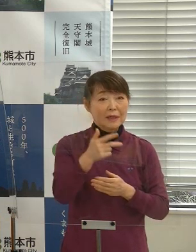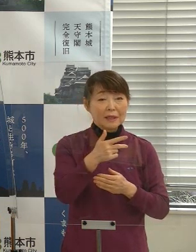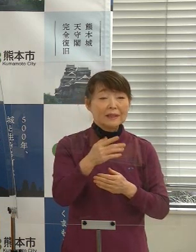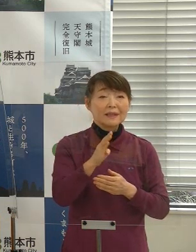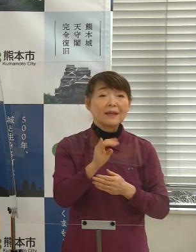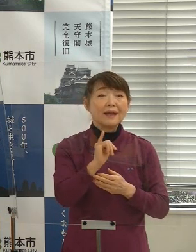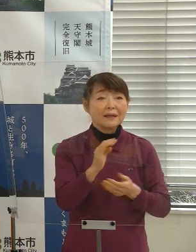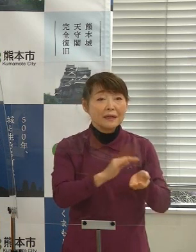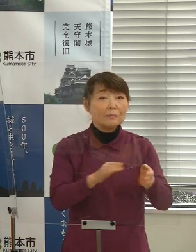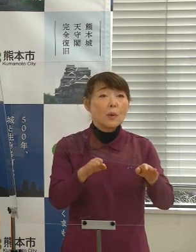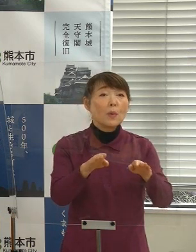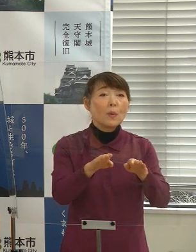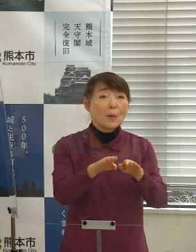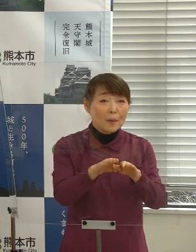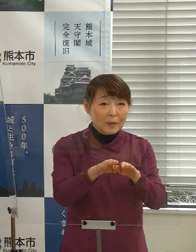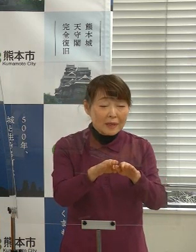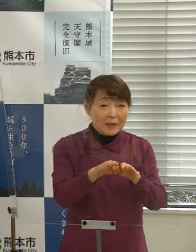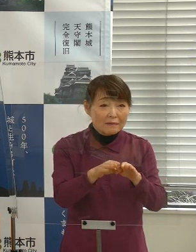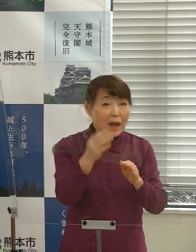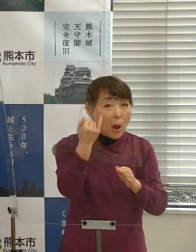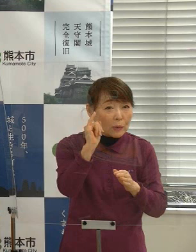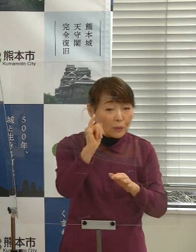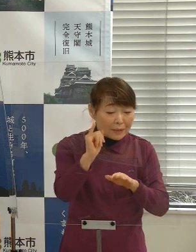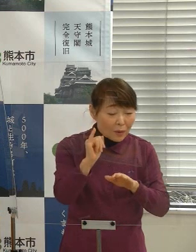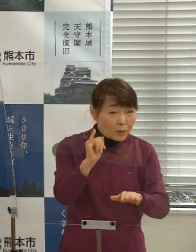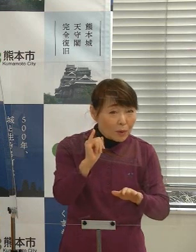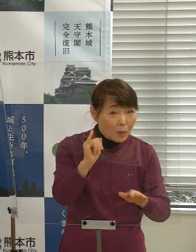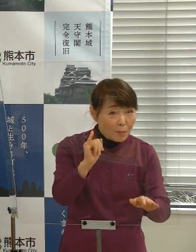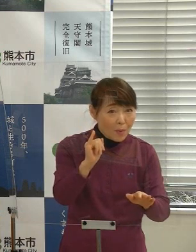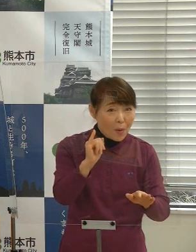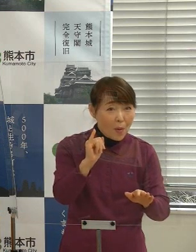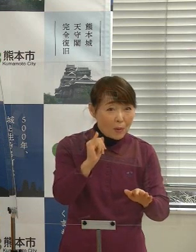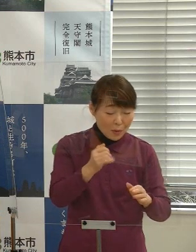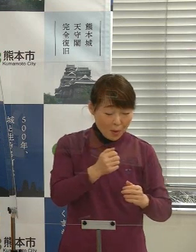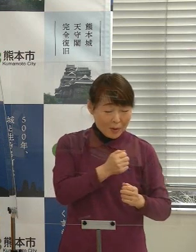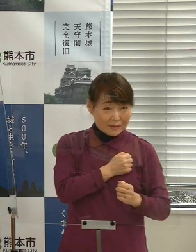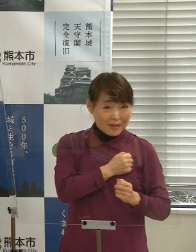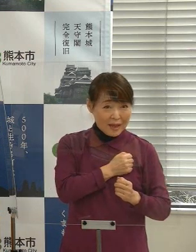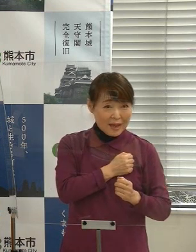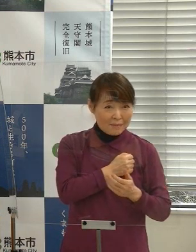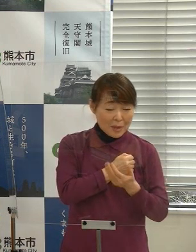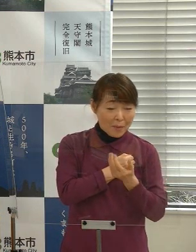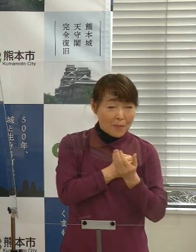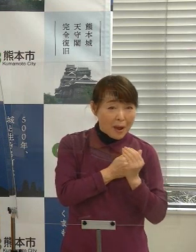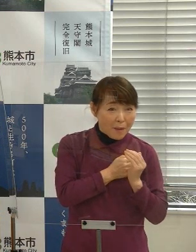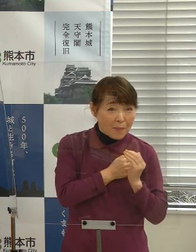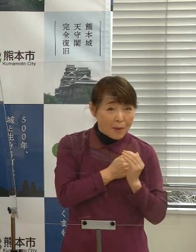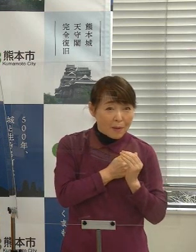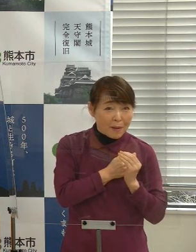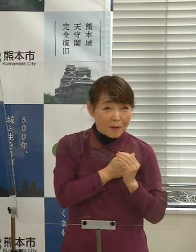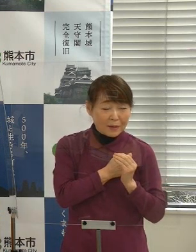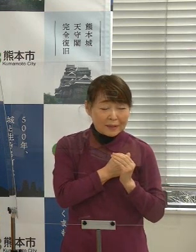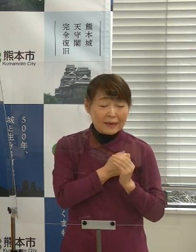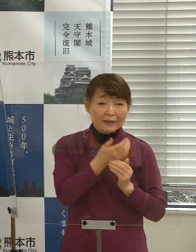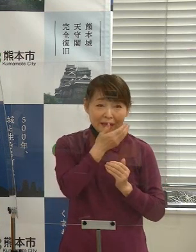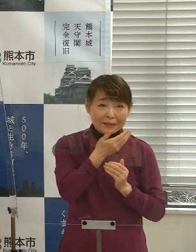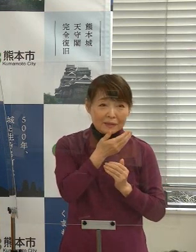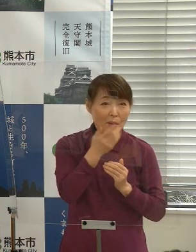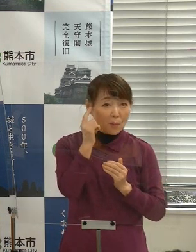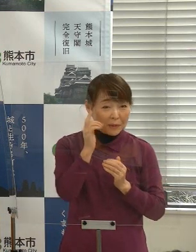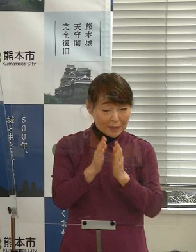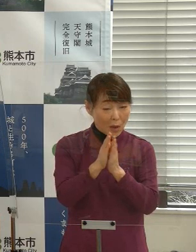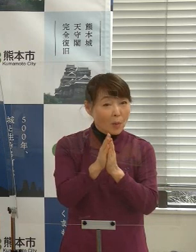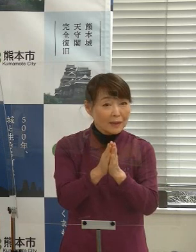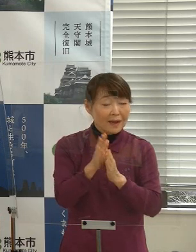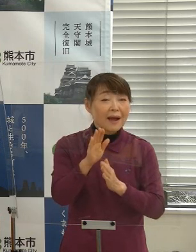の生命の安全が守られるよう、まあ、ご対応をお願いをしているところでございます。で、まあ、担